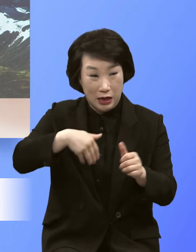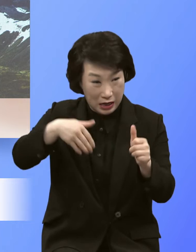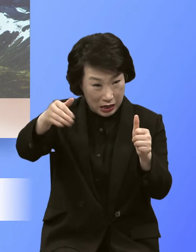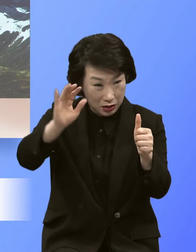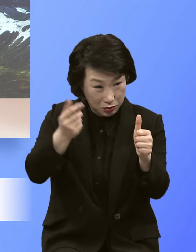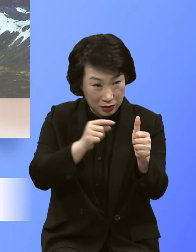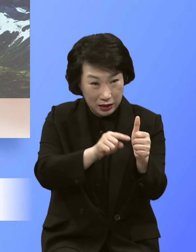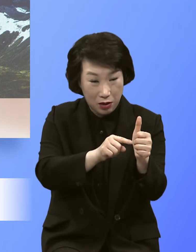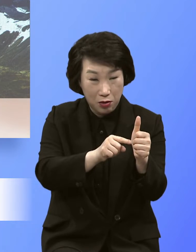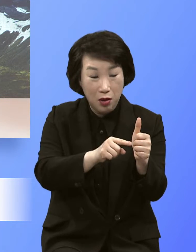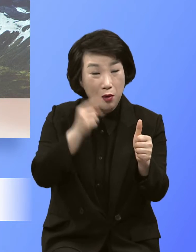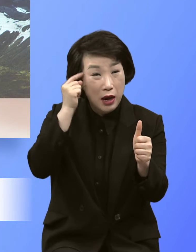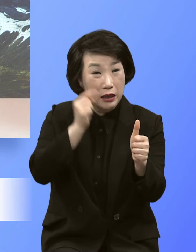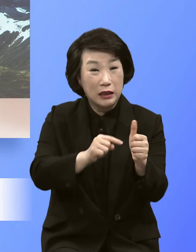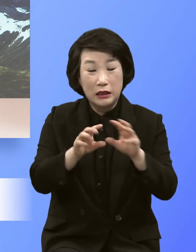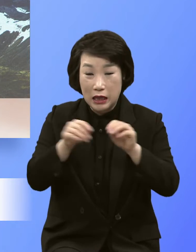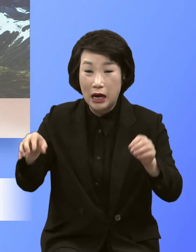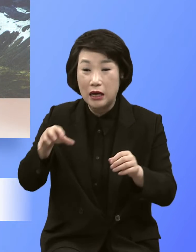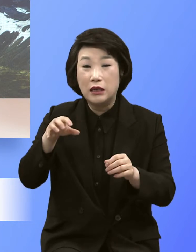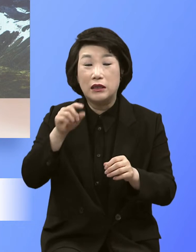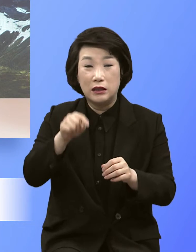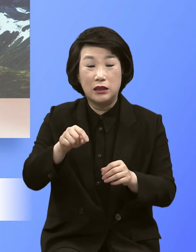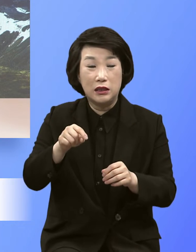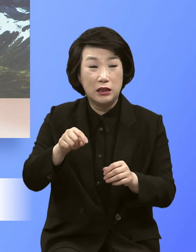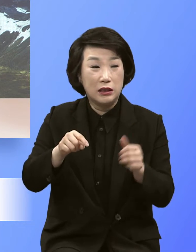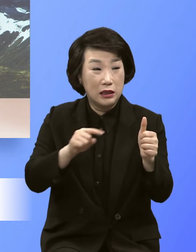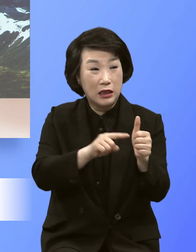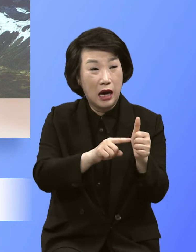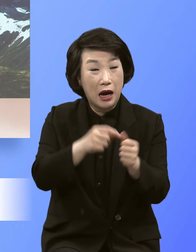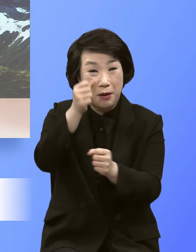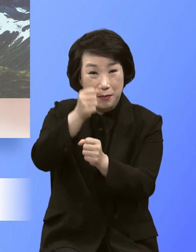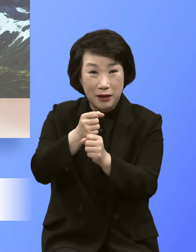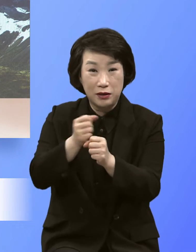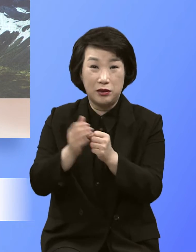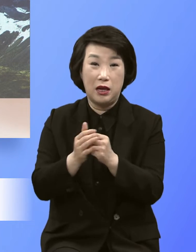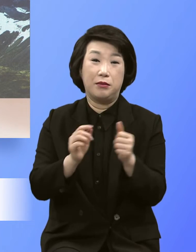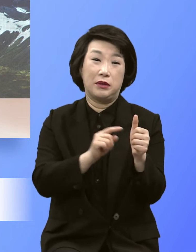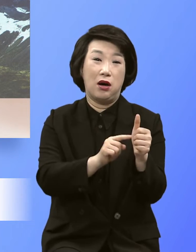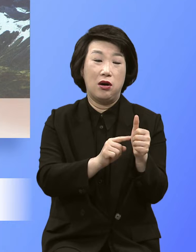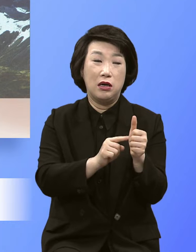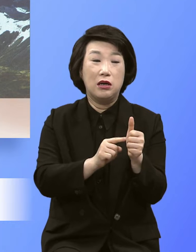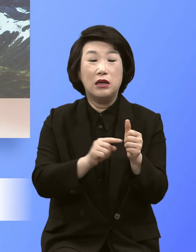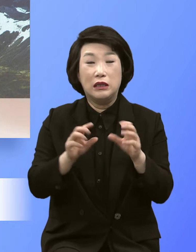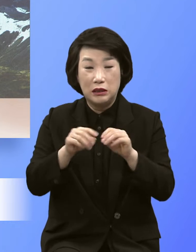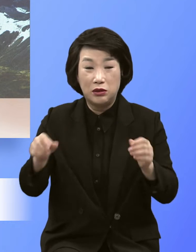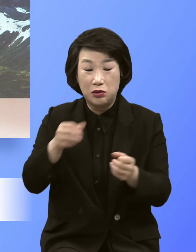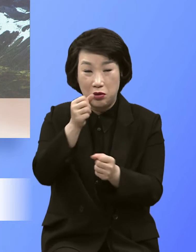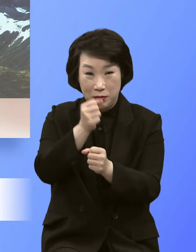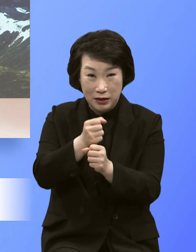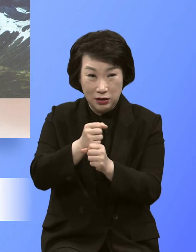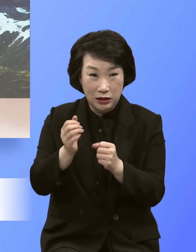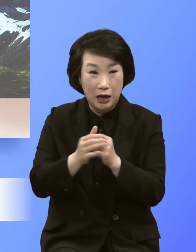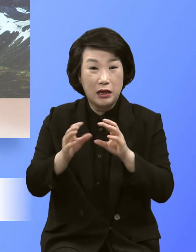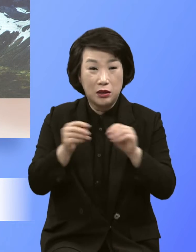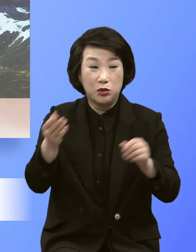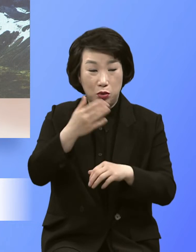돌아가리니 그 속에서 네가 취함을 입었음이니라. 너는 흙이니